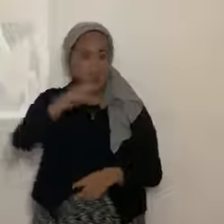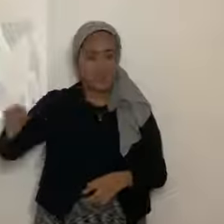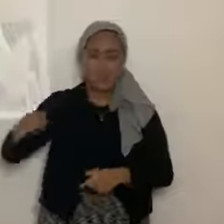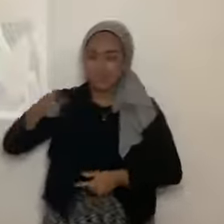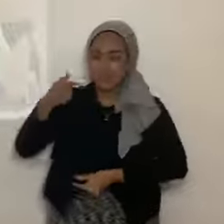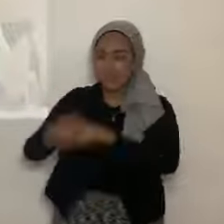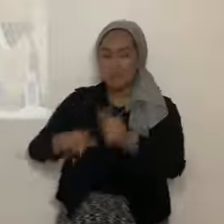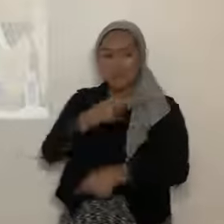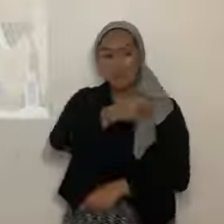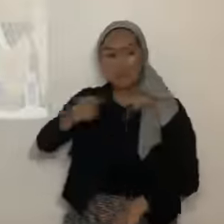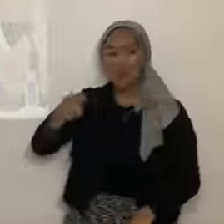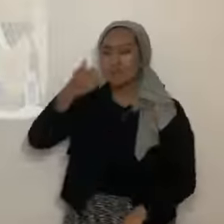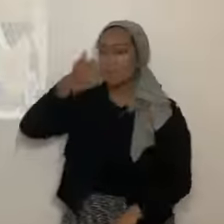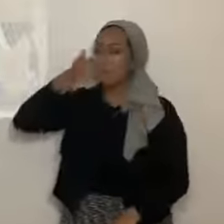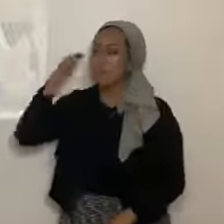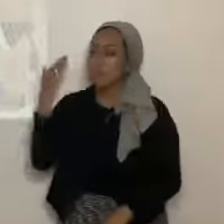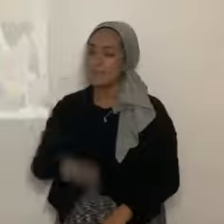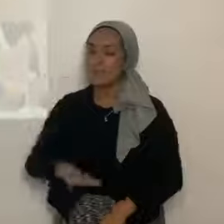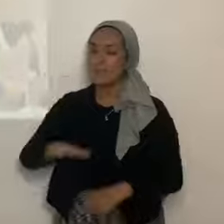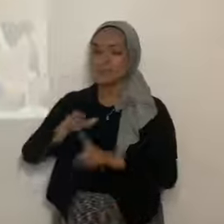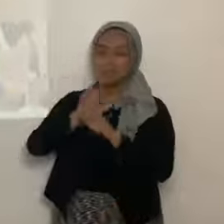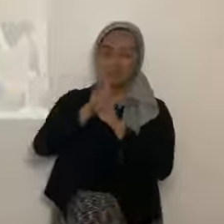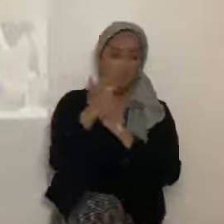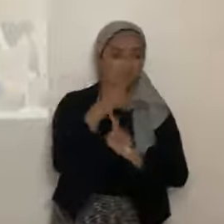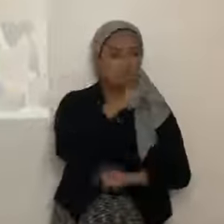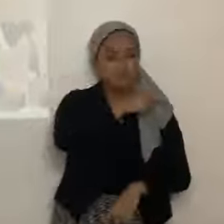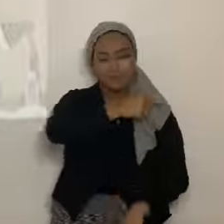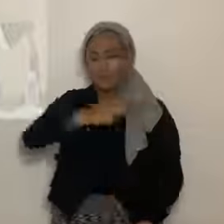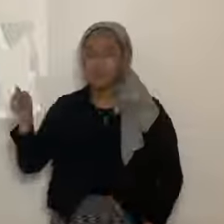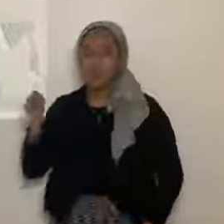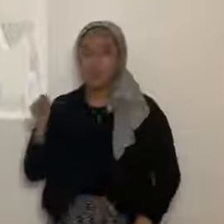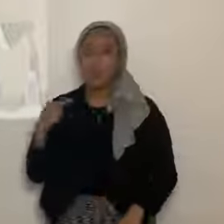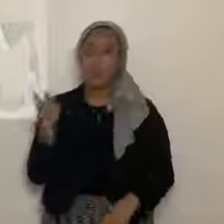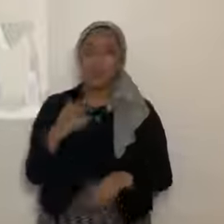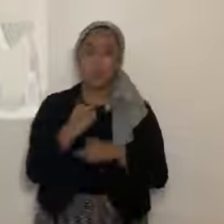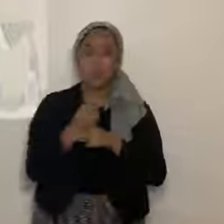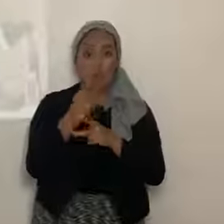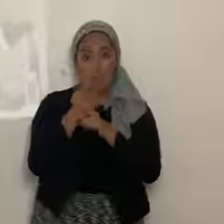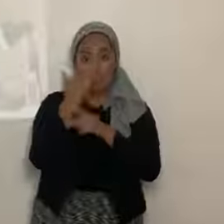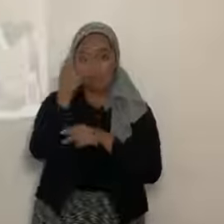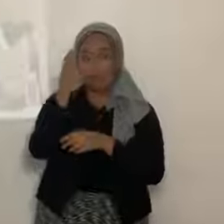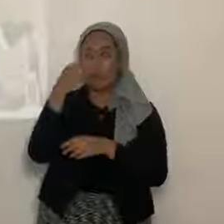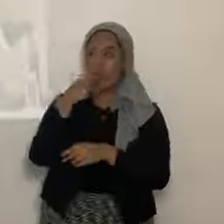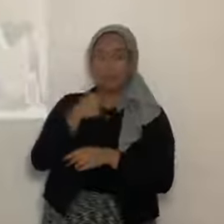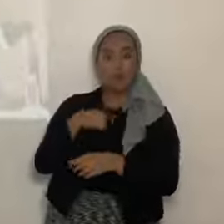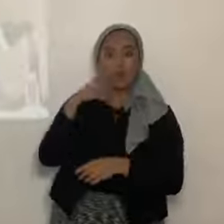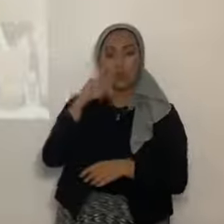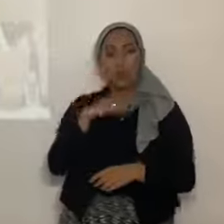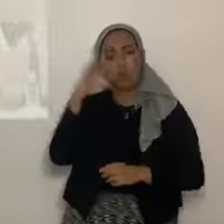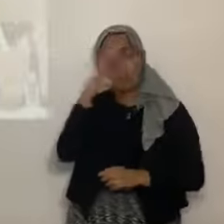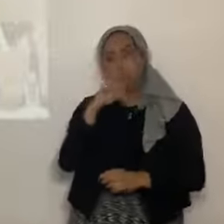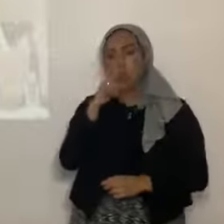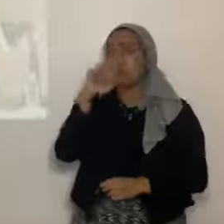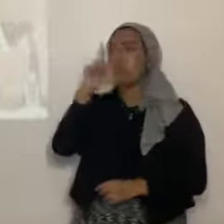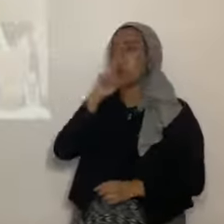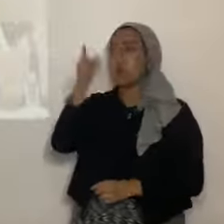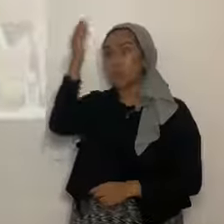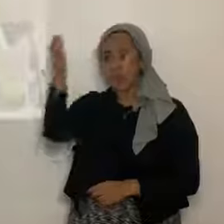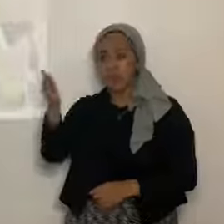mala y adúltera. Qué terrible que no nos diga eso el Eterno, que lo busquemos por quien es Él. Él es nuestro todo, Él